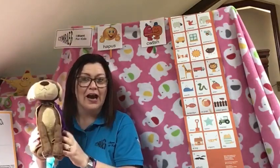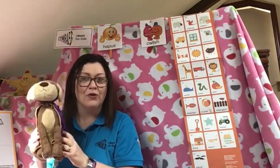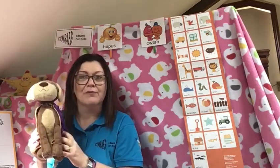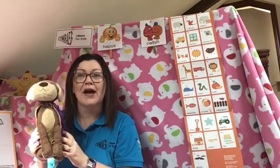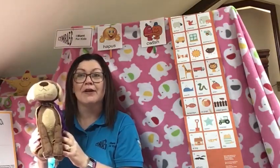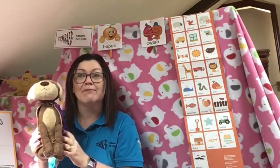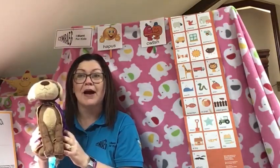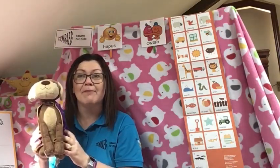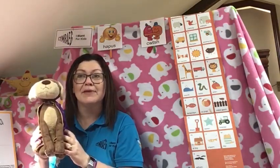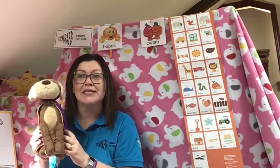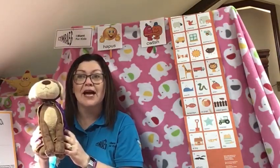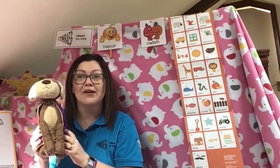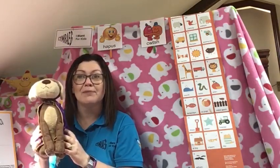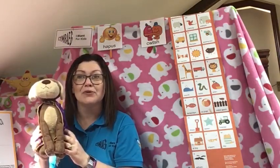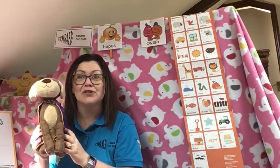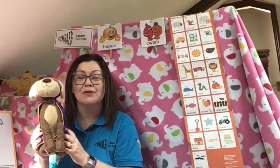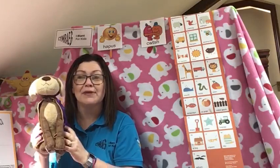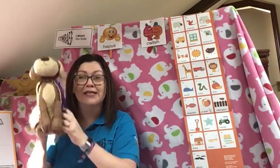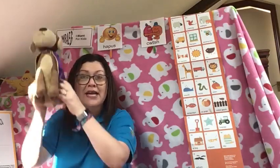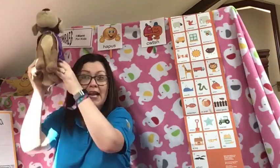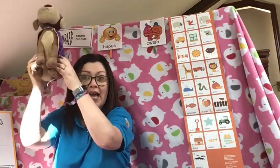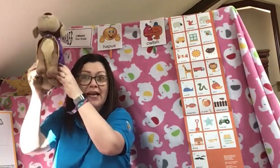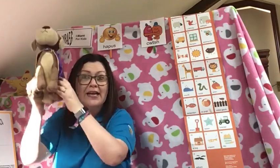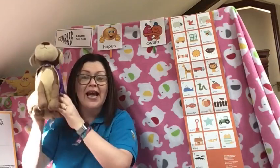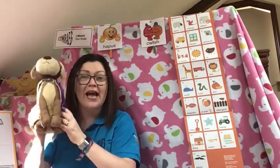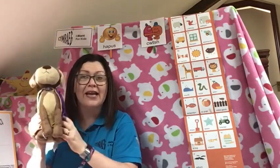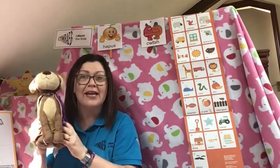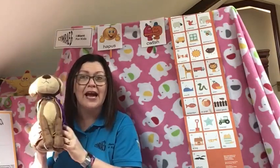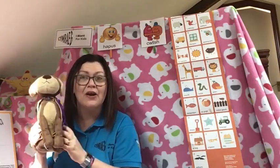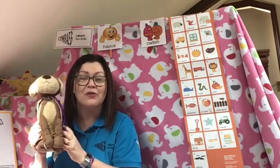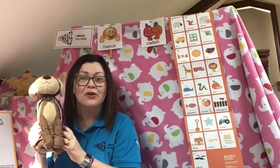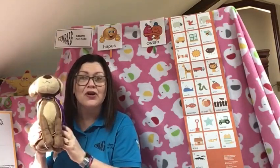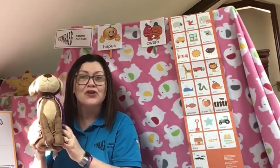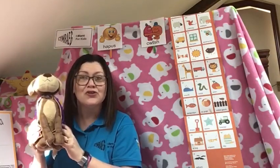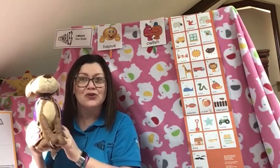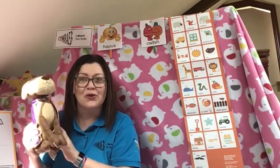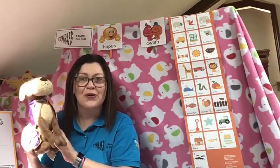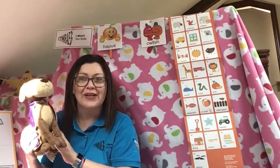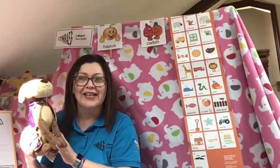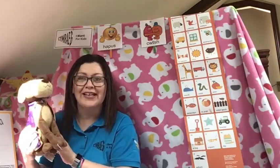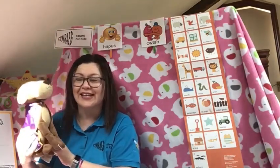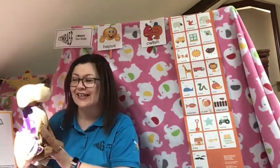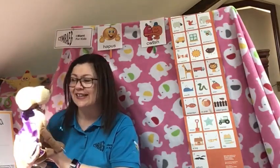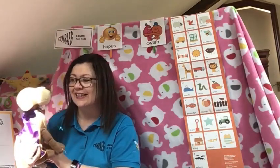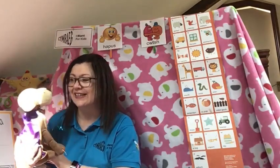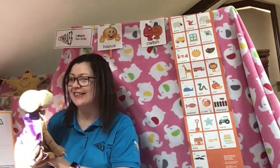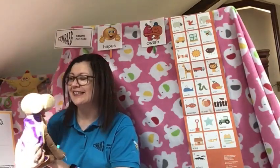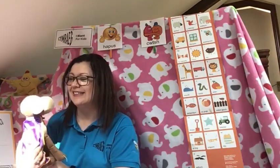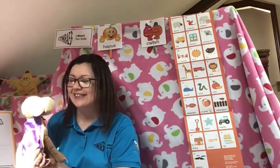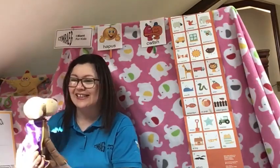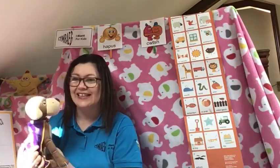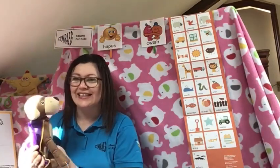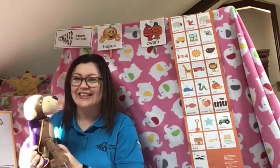lawr. Mae'r babis ar y bus yn mynd lan a lawr trwy y